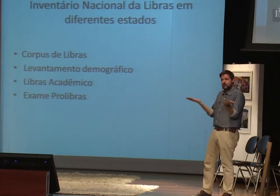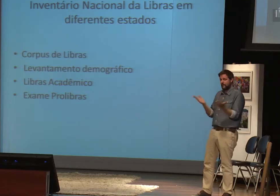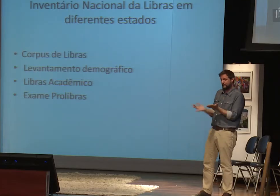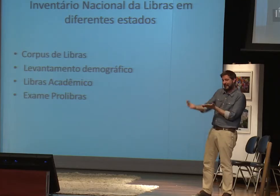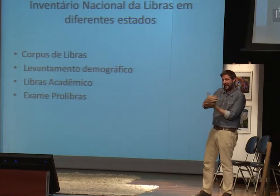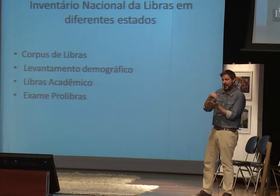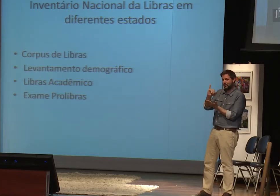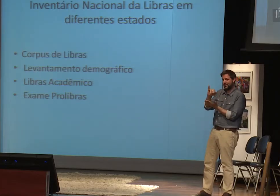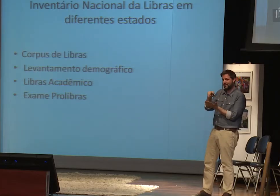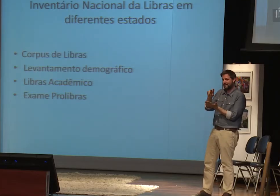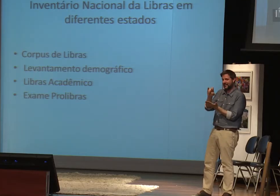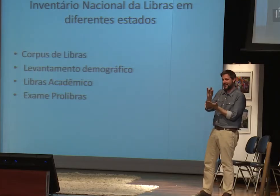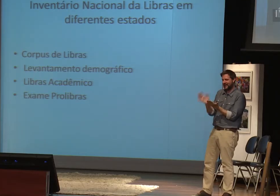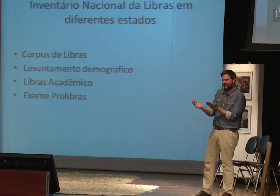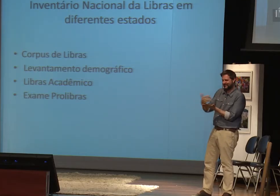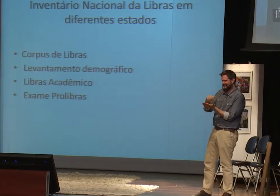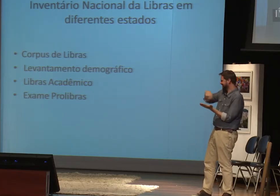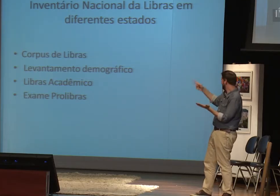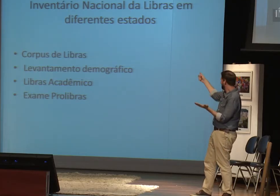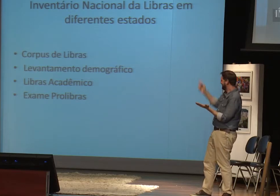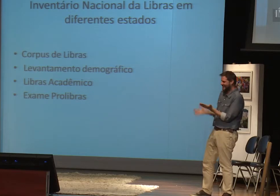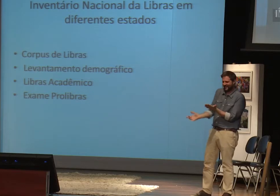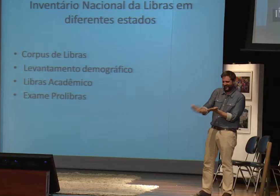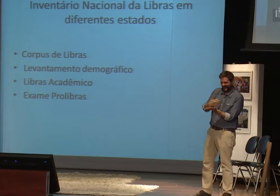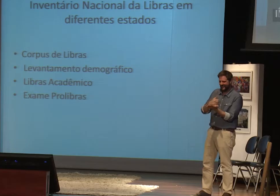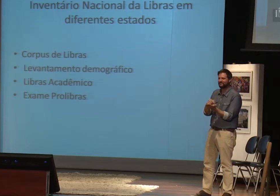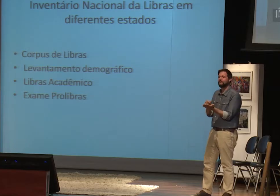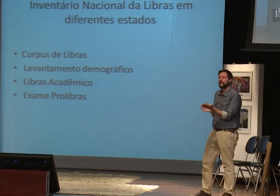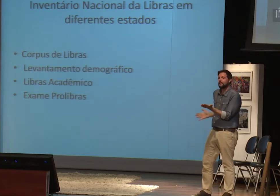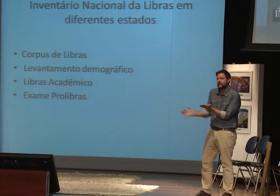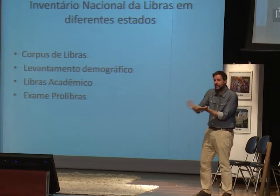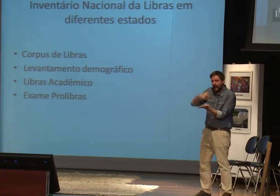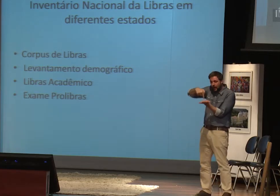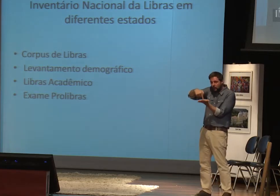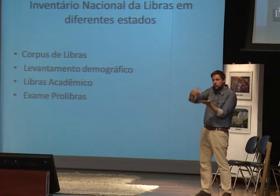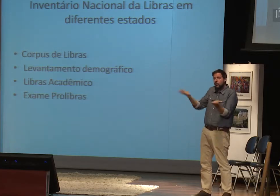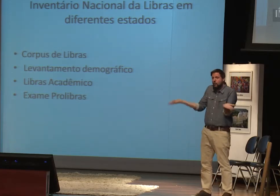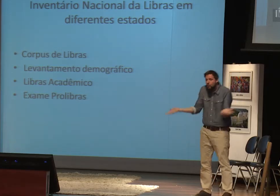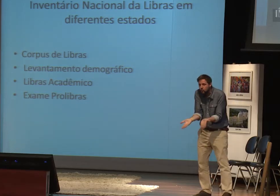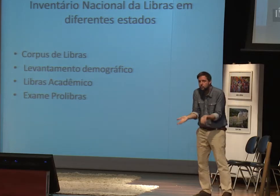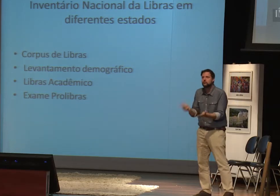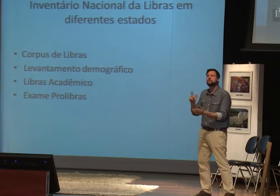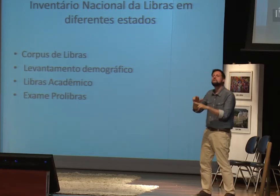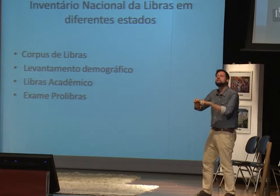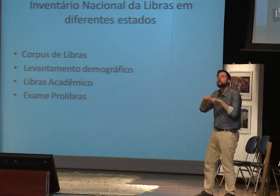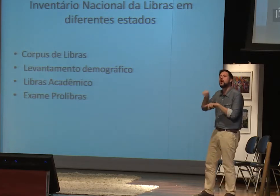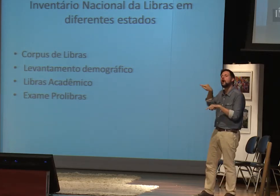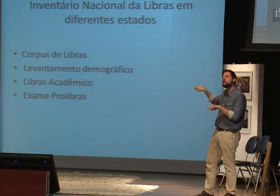Então, o inventário, esse inventário, como é que foi construído?